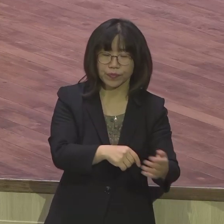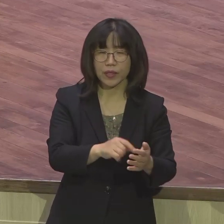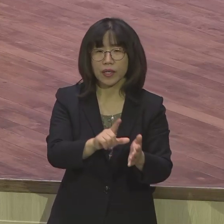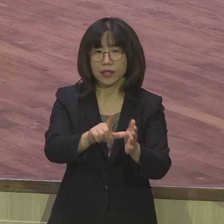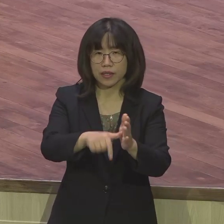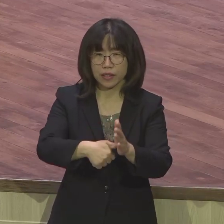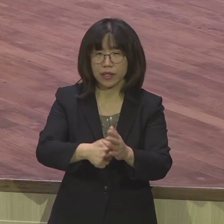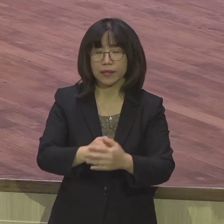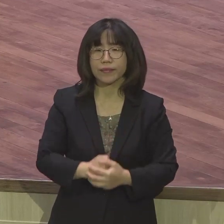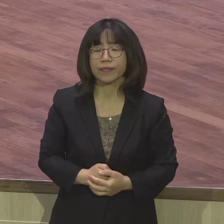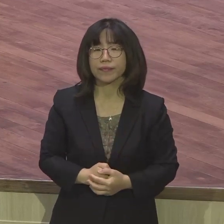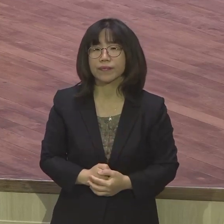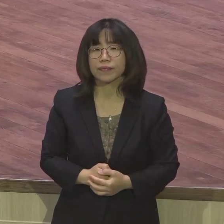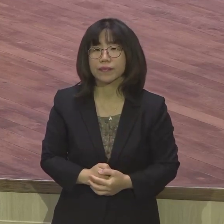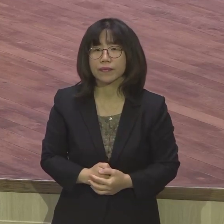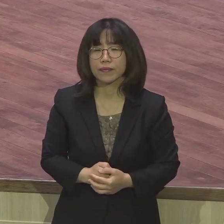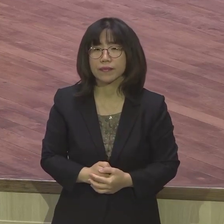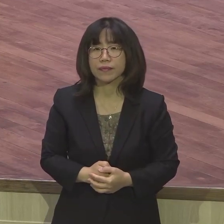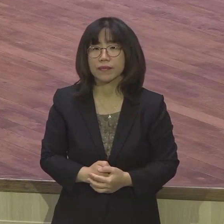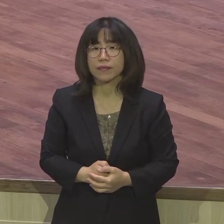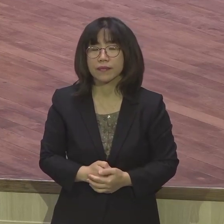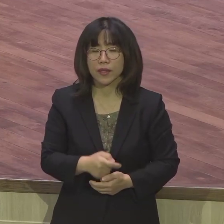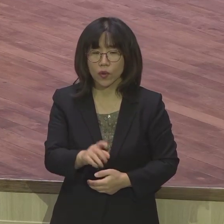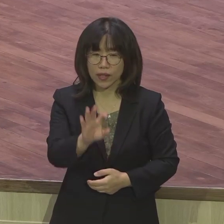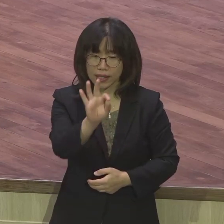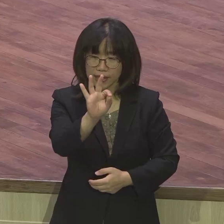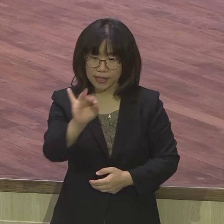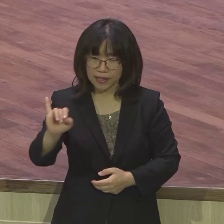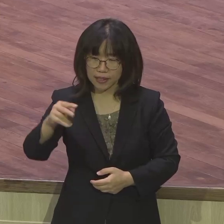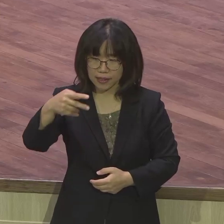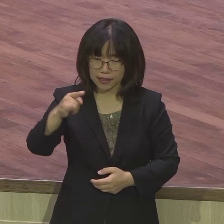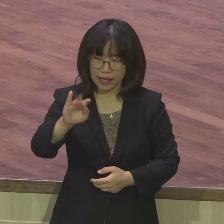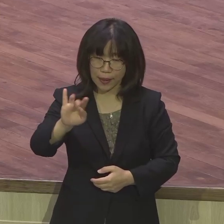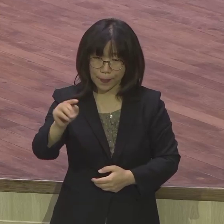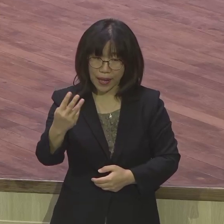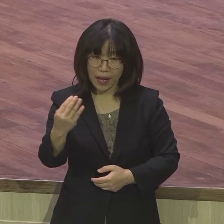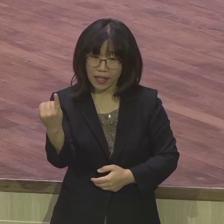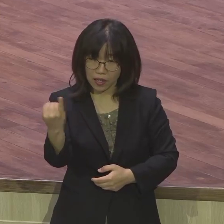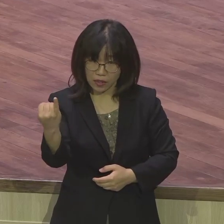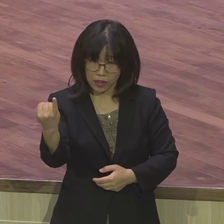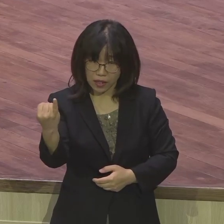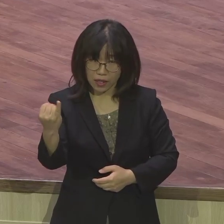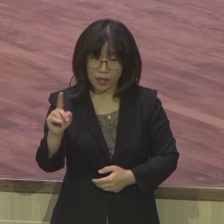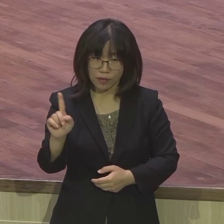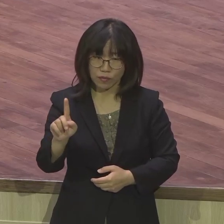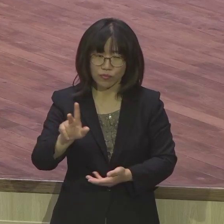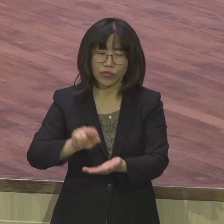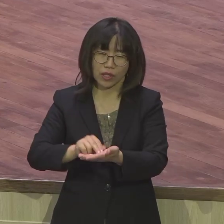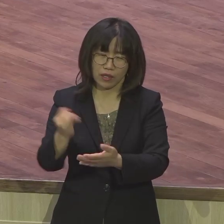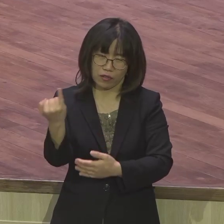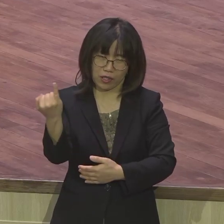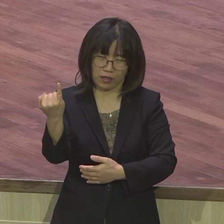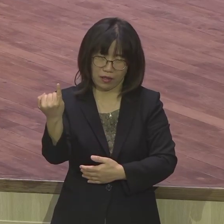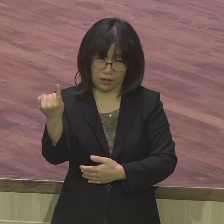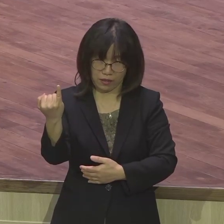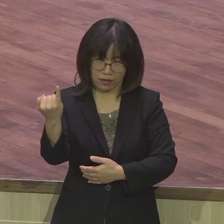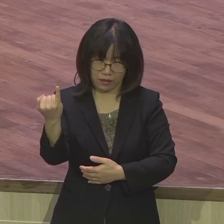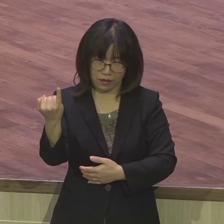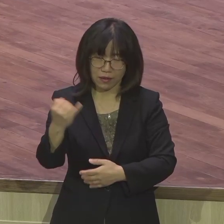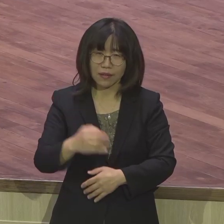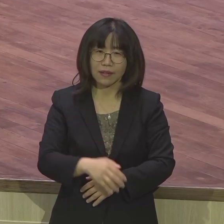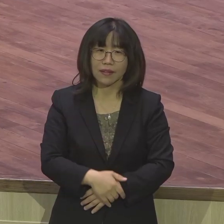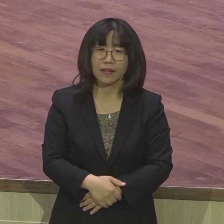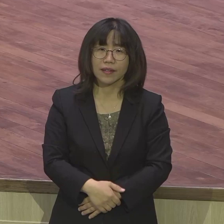죽이게 되죠. 뿐만 아니라 이 이세벨, 나중에 이제 설명을 하겠지만 이세벨 참 문제입니다. 나중에